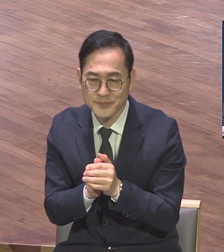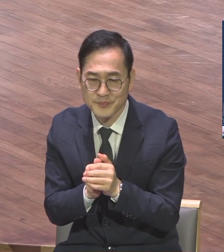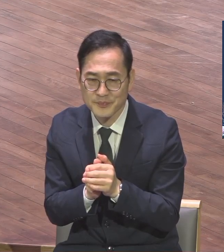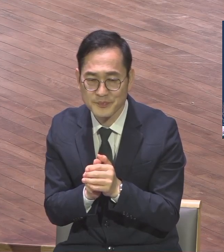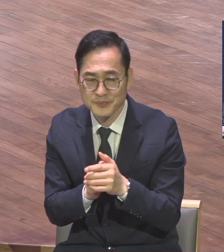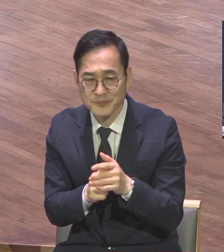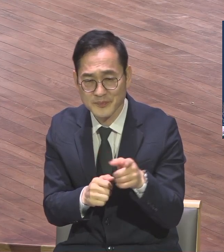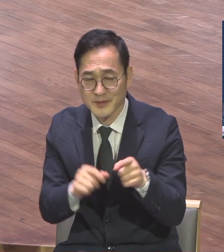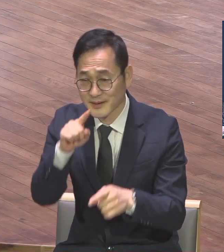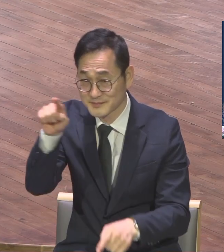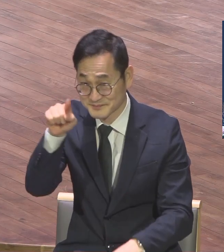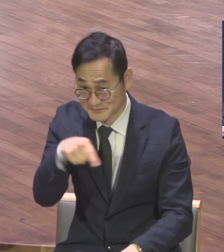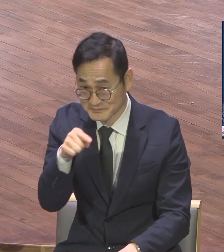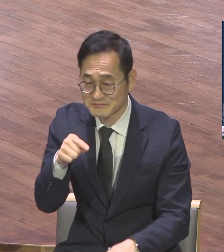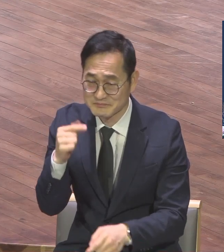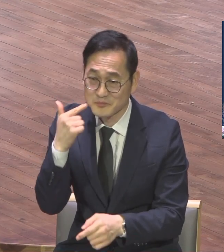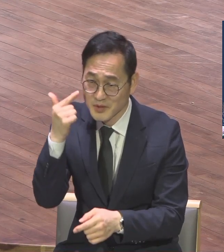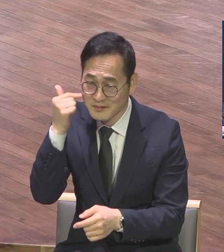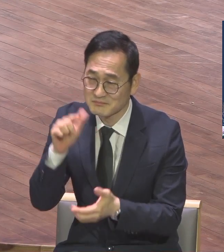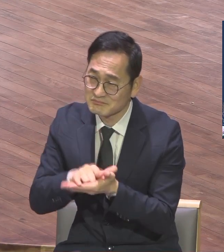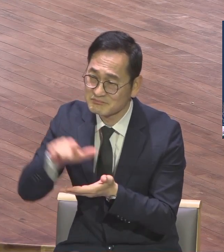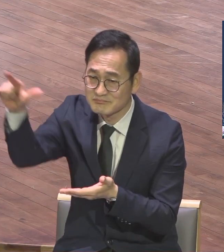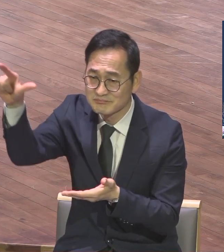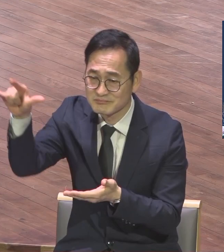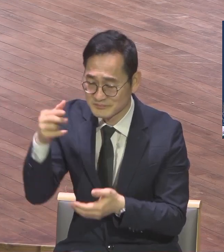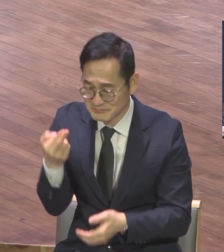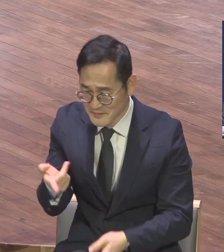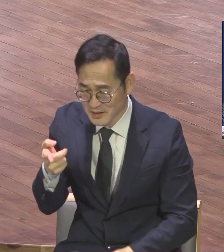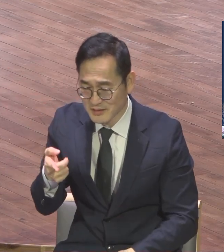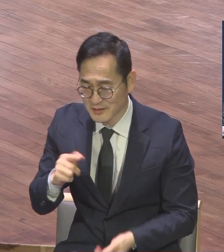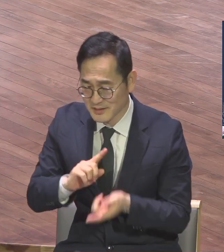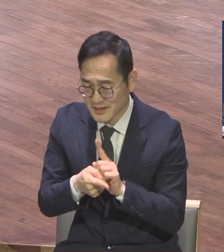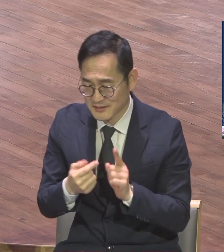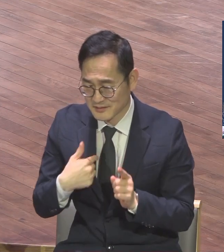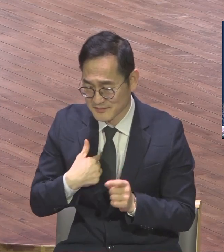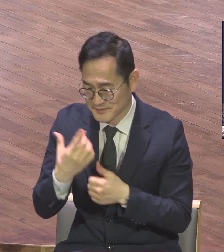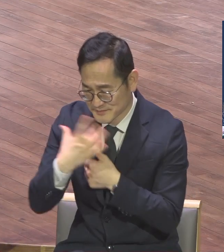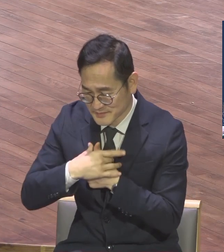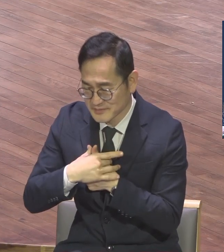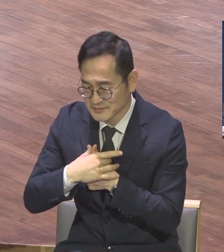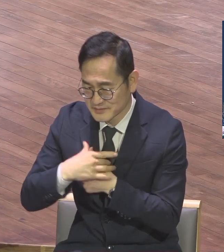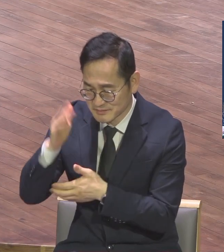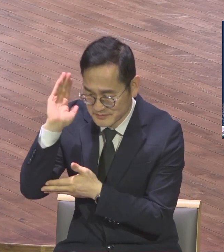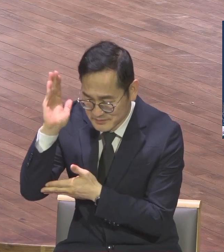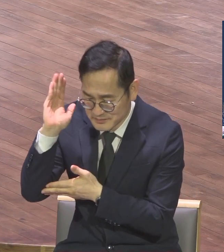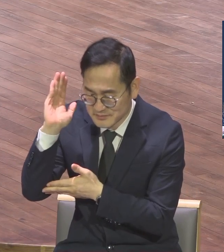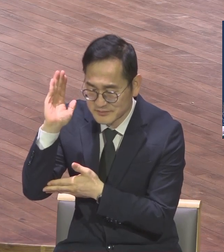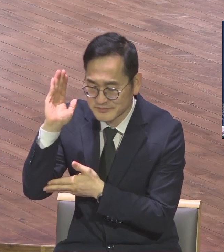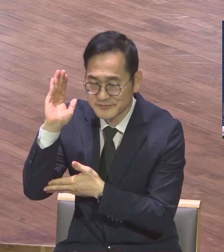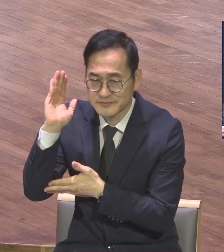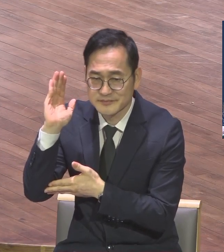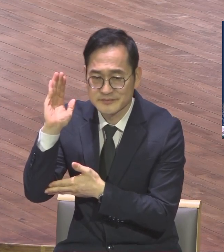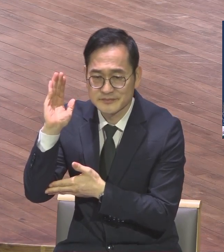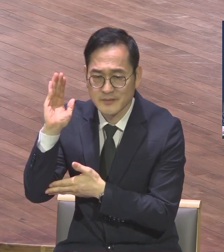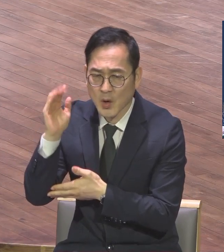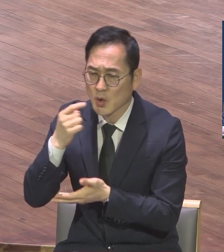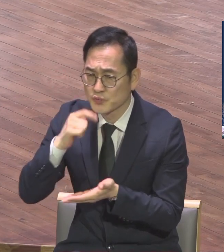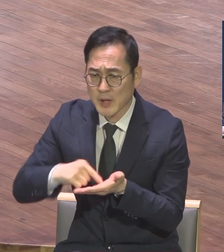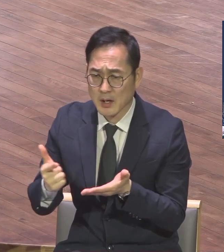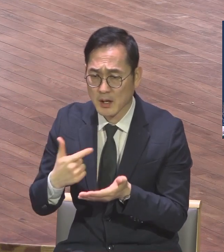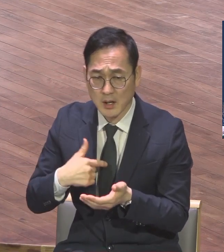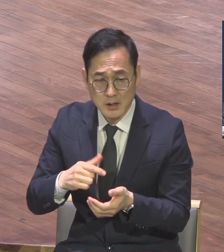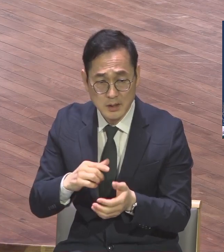일정으로 회에 주고하신 가운데 이렇게 강단을 맡길 때 쉬운 일이